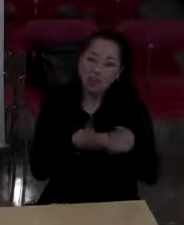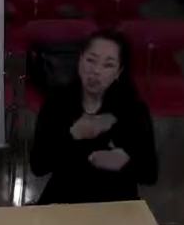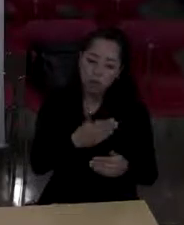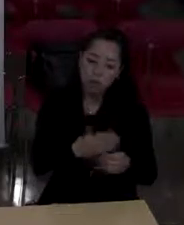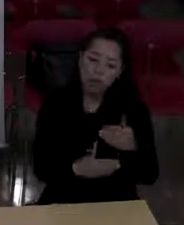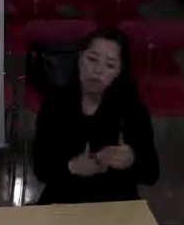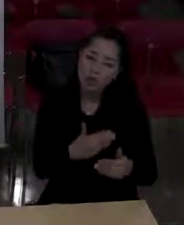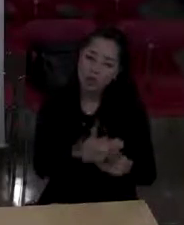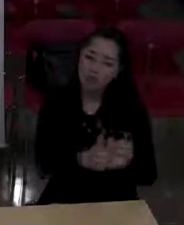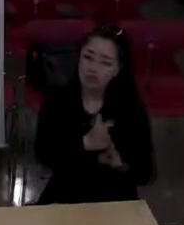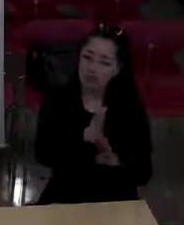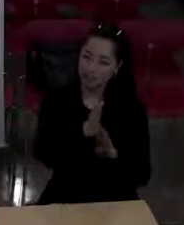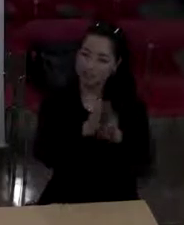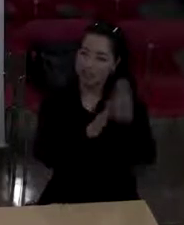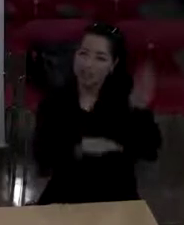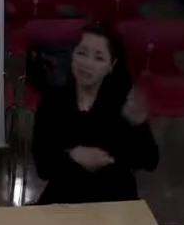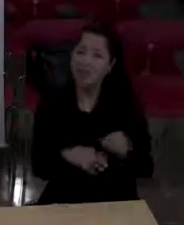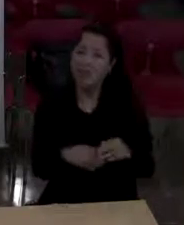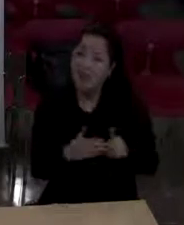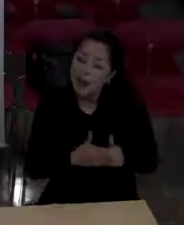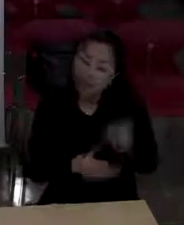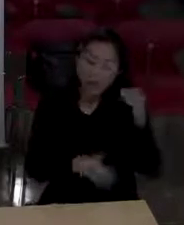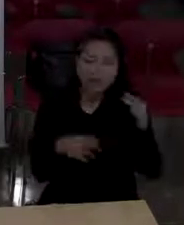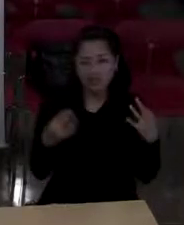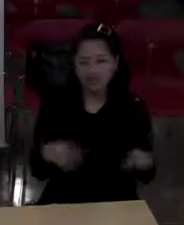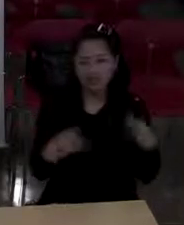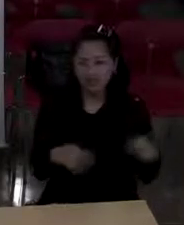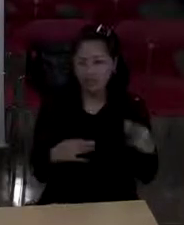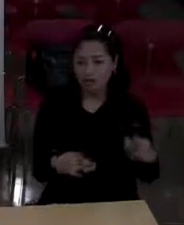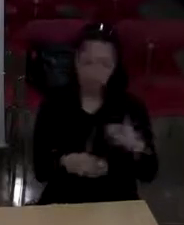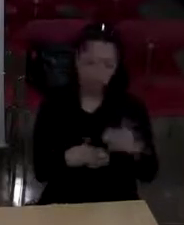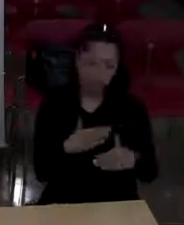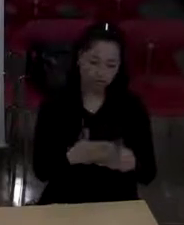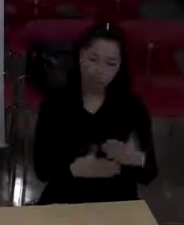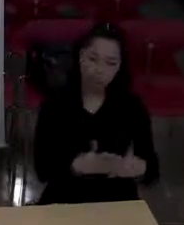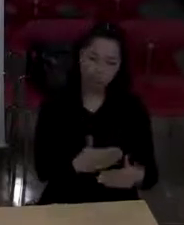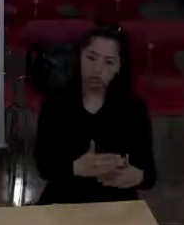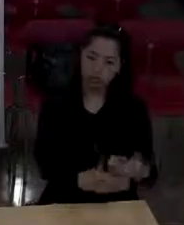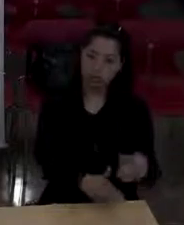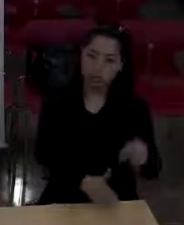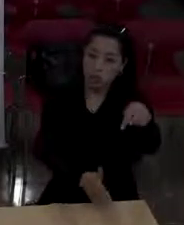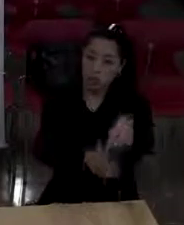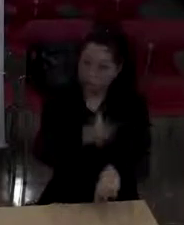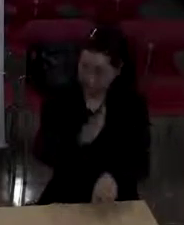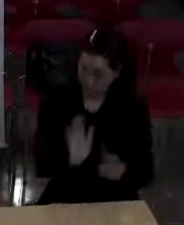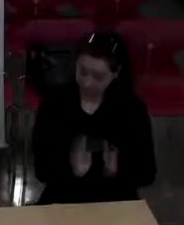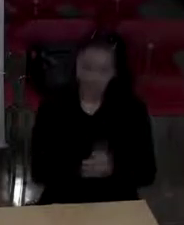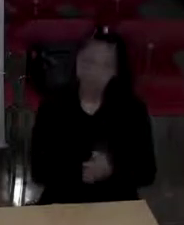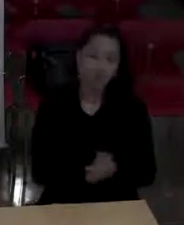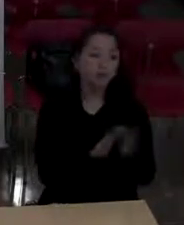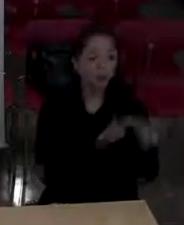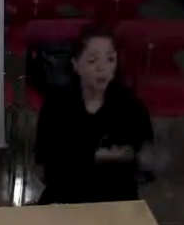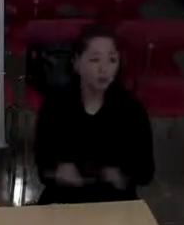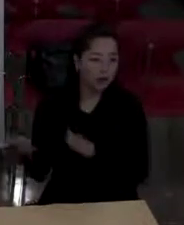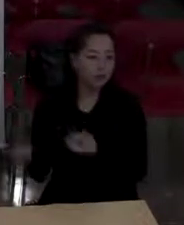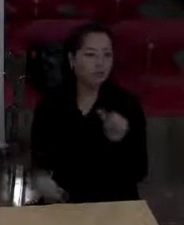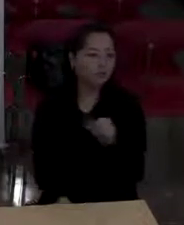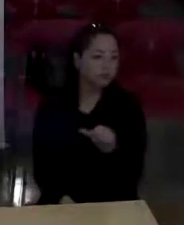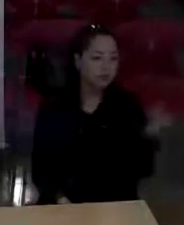eso se va creciendo y va complejizando. Y el tercer componente, cuando hablamos de las presuposiciones, es